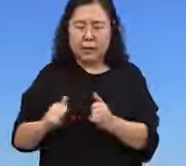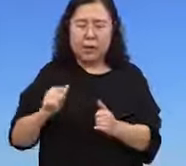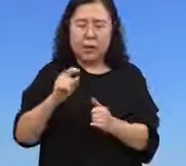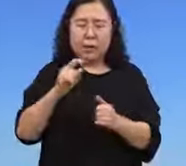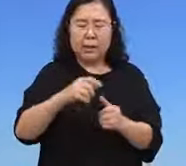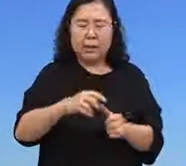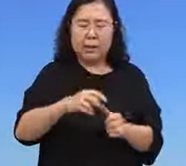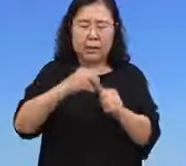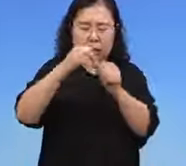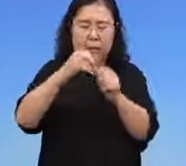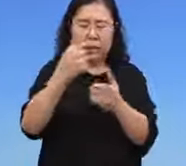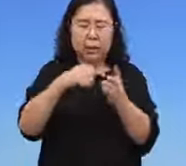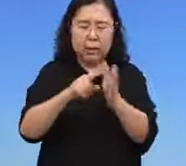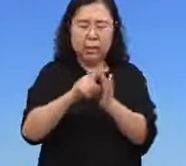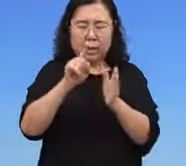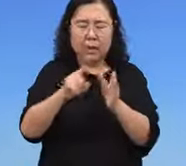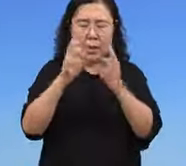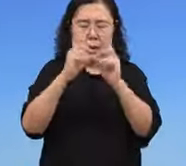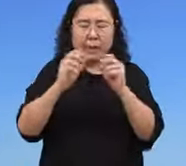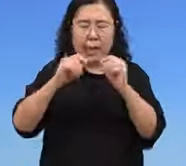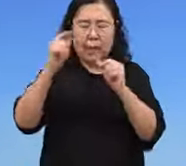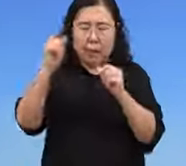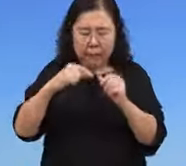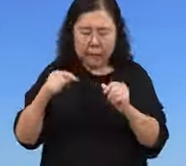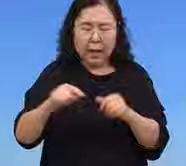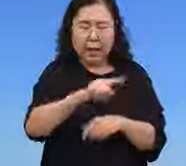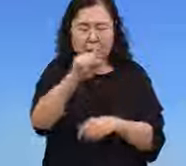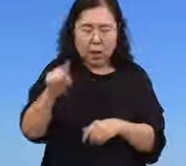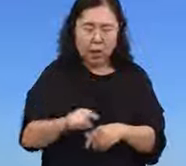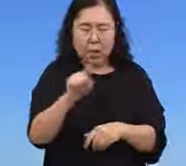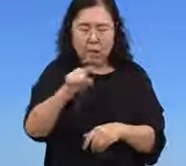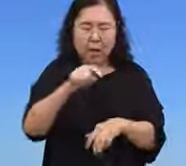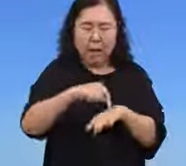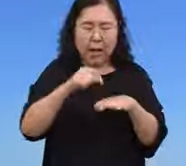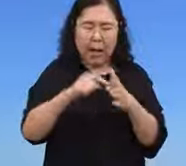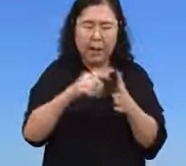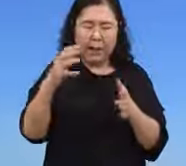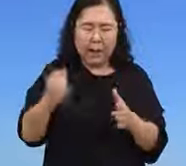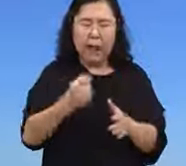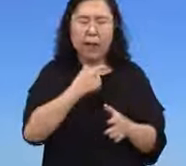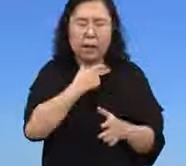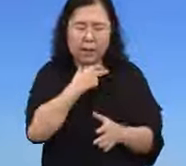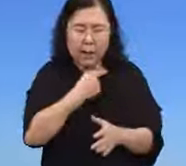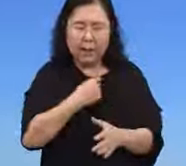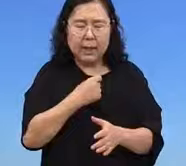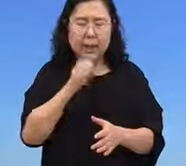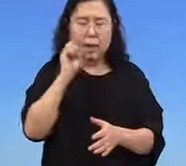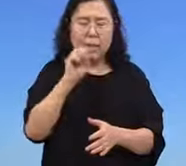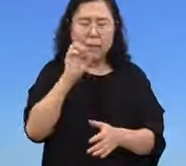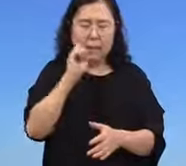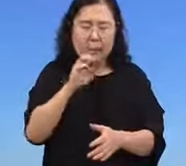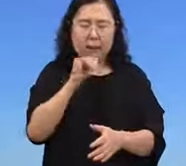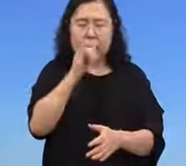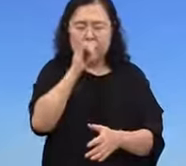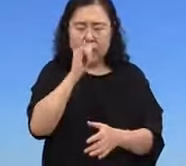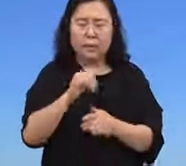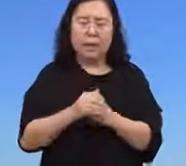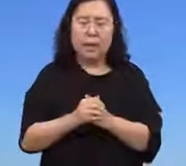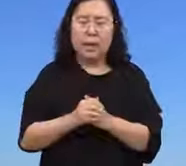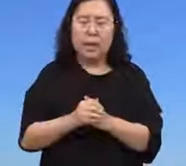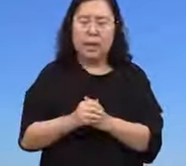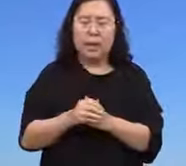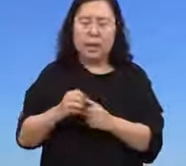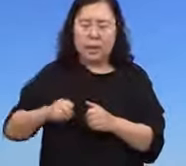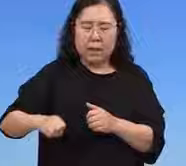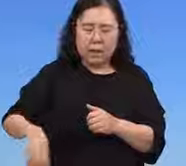잃어버린 자를 구원하러 이 땅에 왔다. 너희들도 그 마음을 가져주기를 원한다. 하나님, 잃어버린 한 영혼을